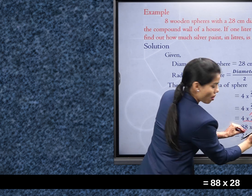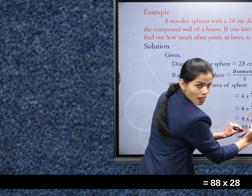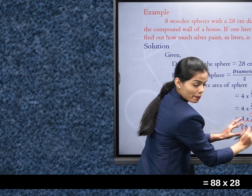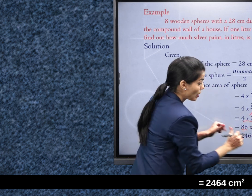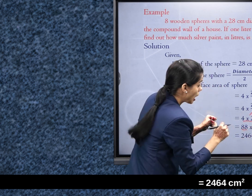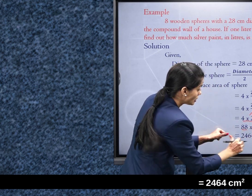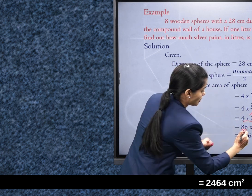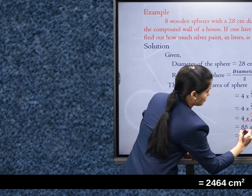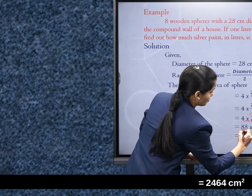Therefore,